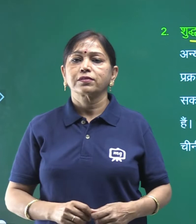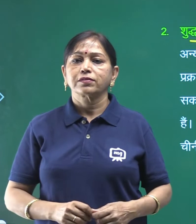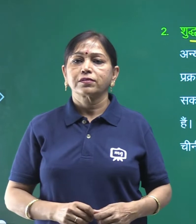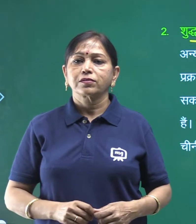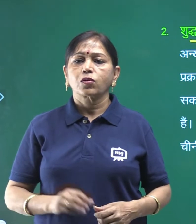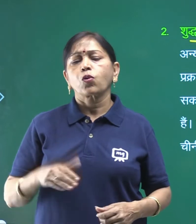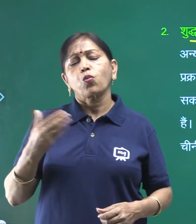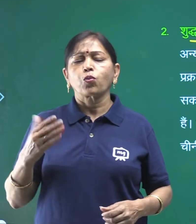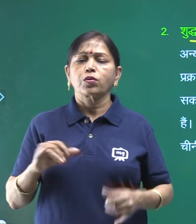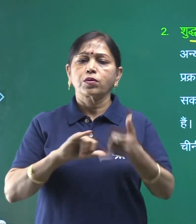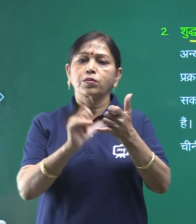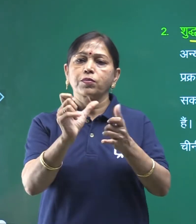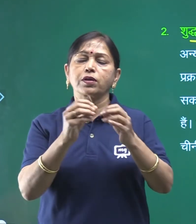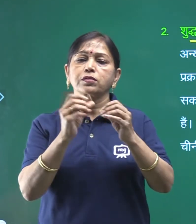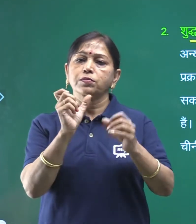किसी पदार्थ को